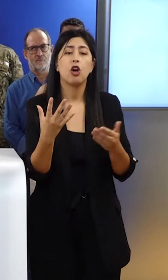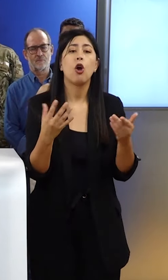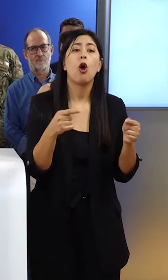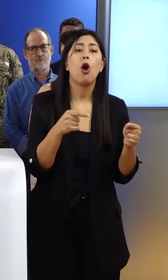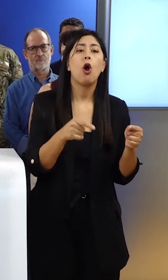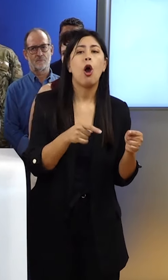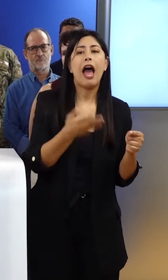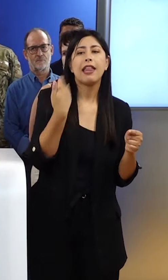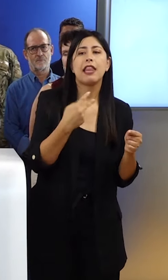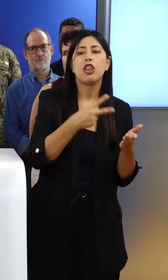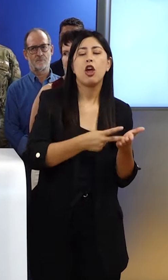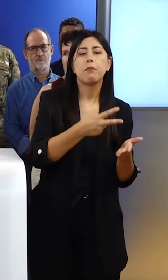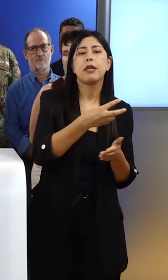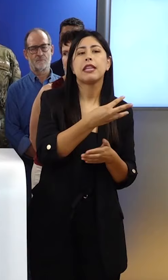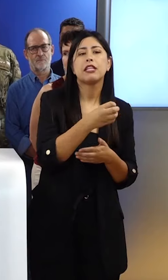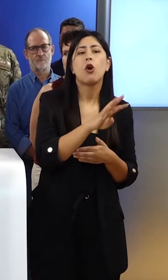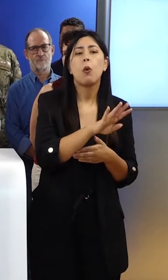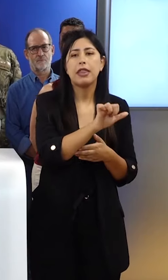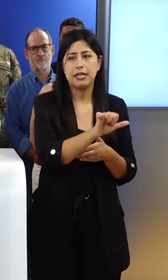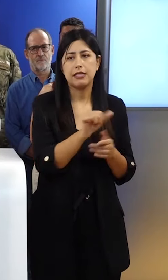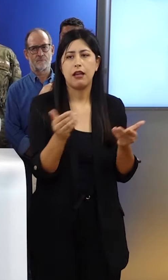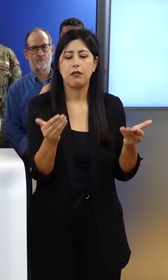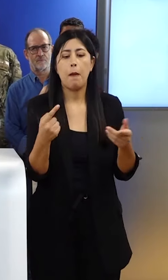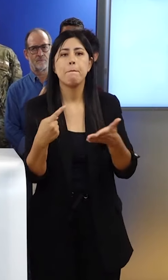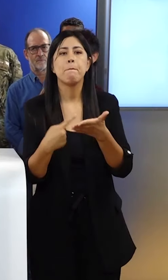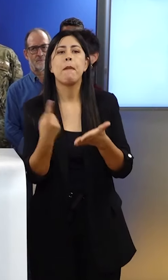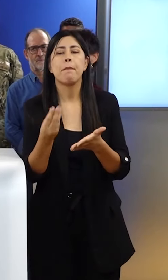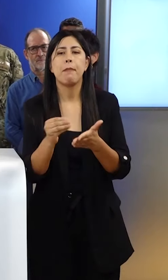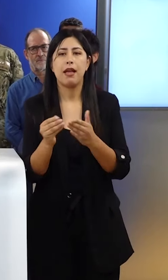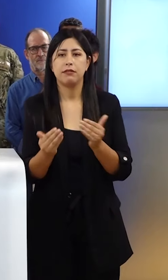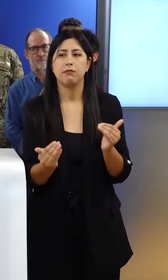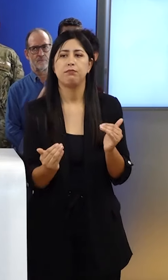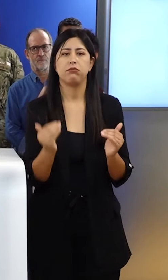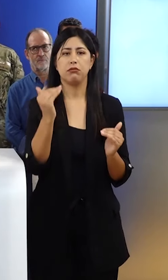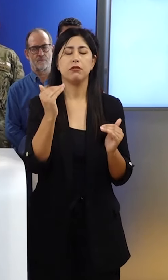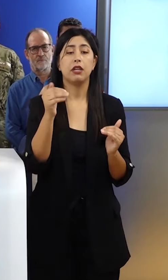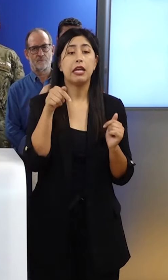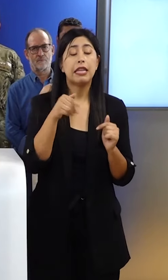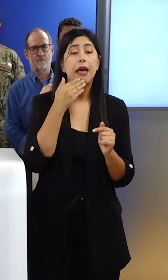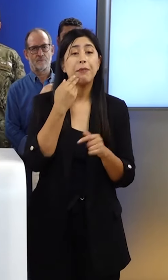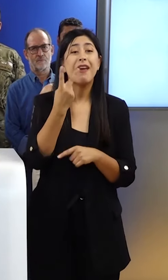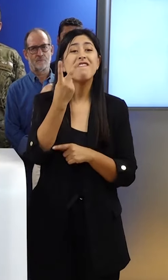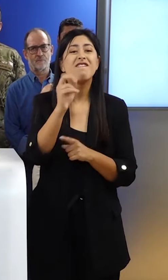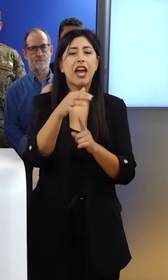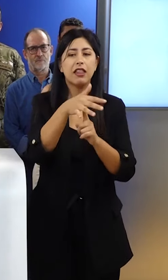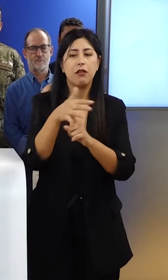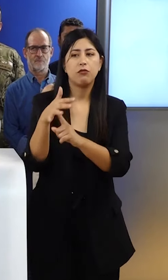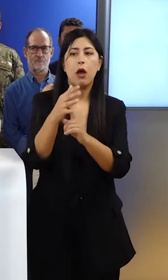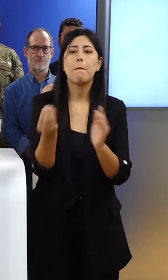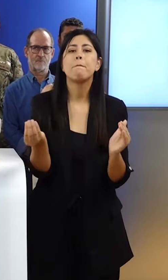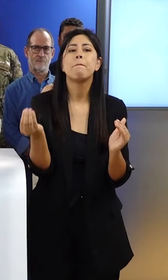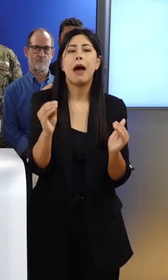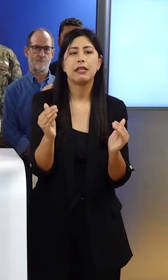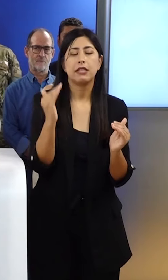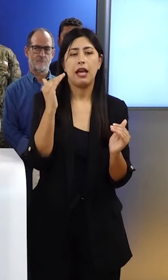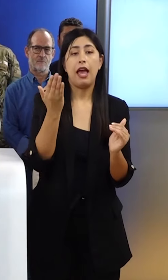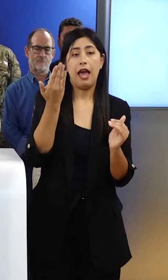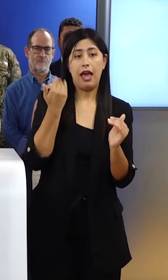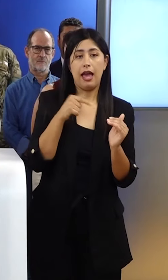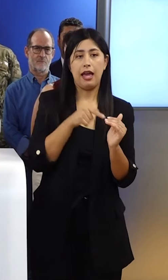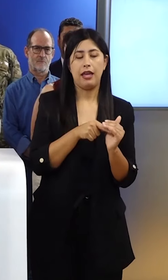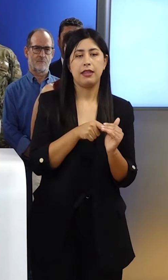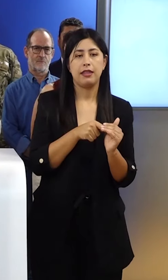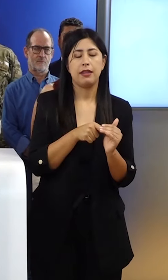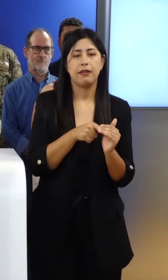2346 y eh cerca eh de eh 20 aeronaves más que las que eh aquellas con las que se contó en el